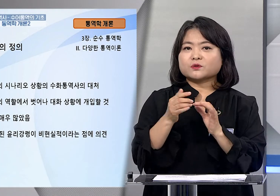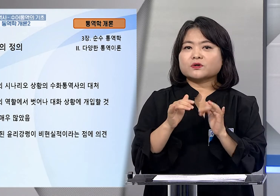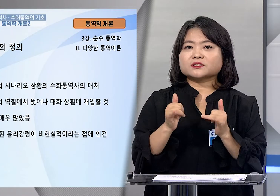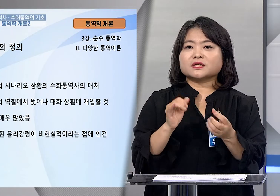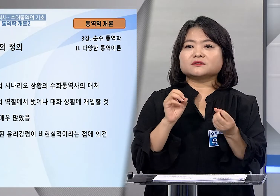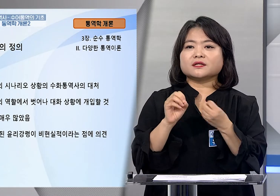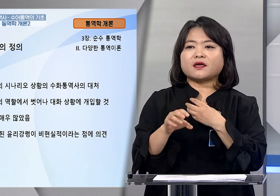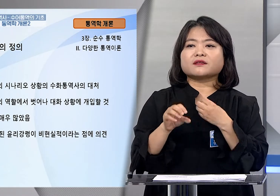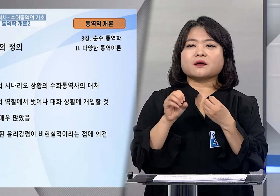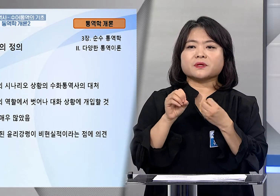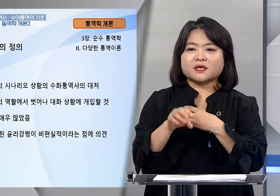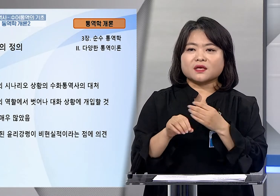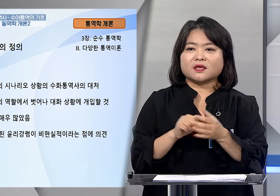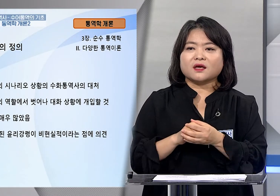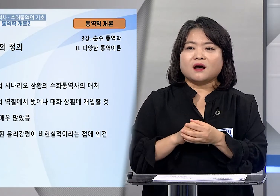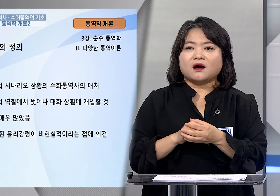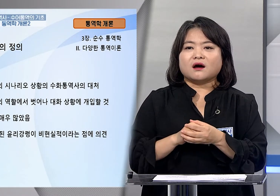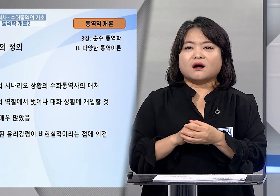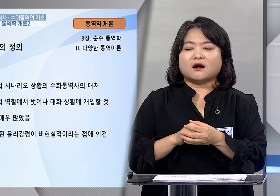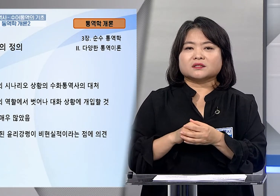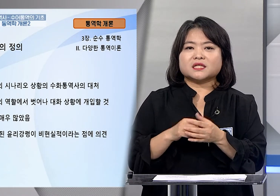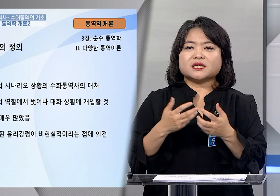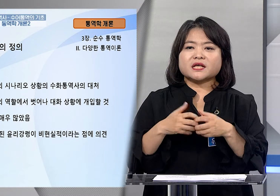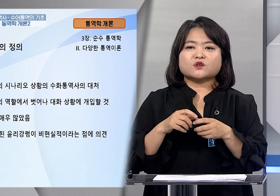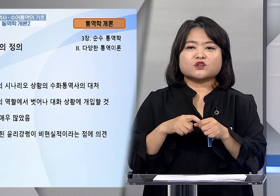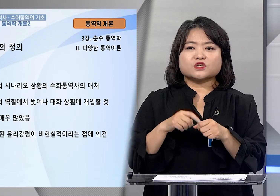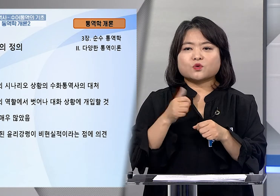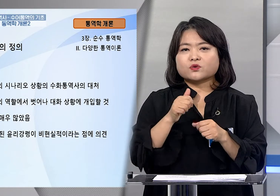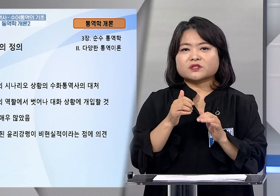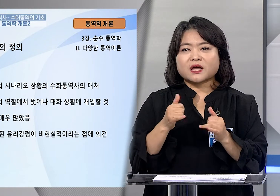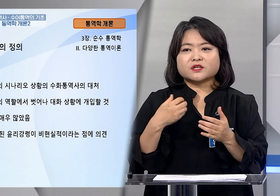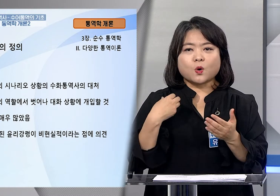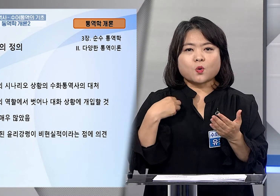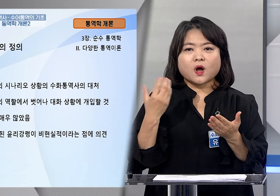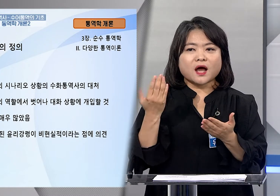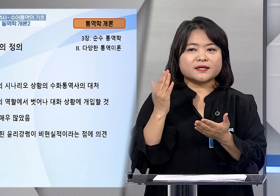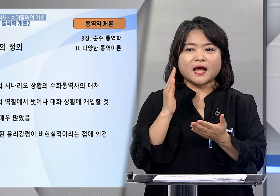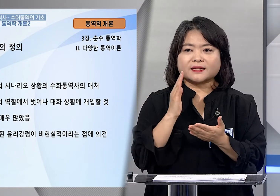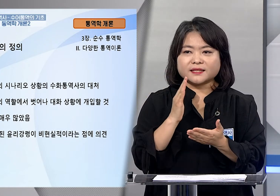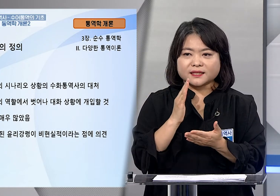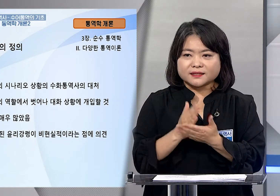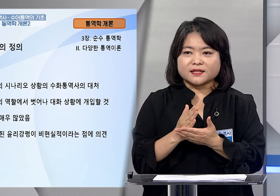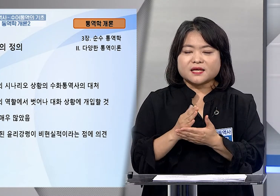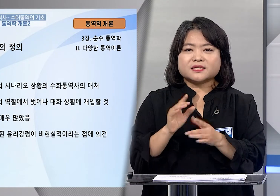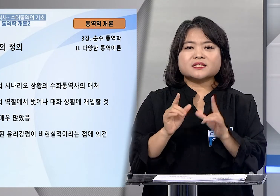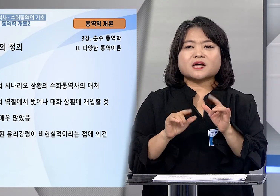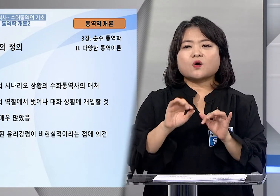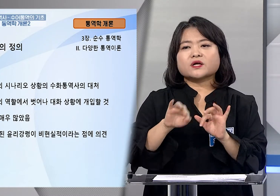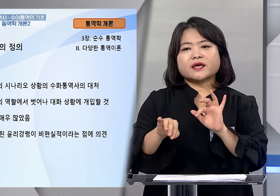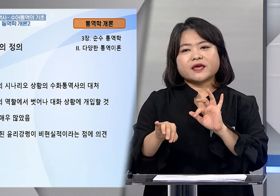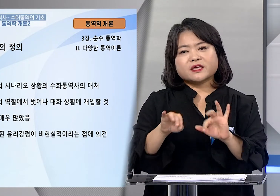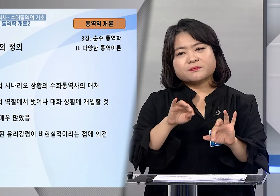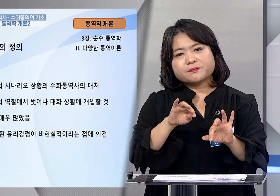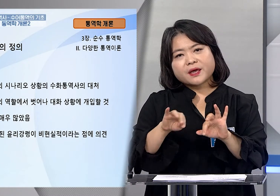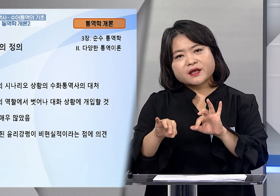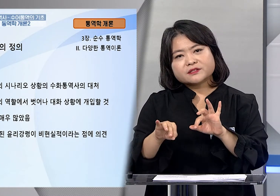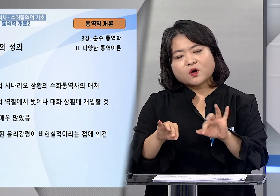통역사들의 대답이 기계적인 통역사의 역할이 아닌 이 상황에 개입해서